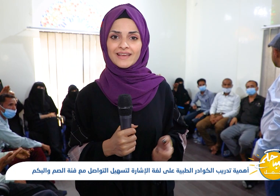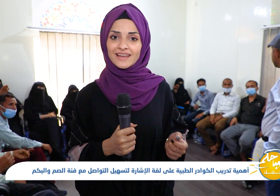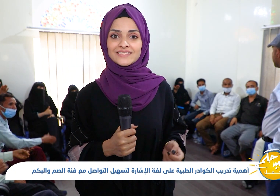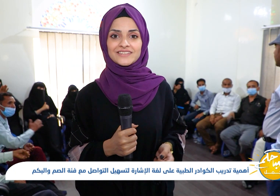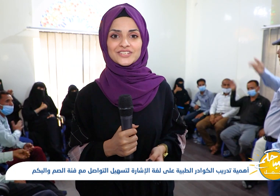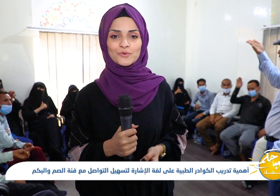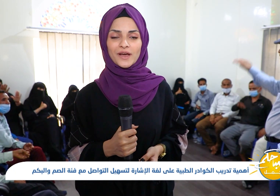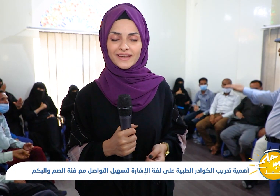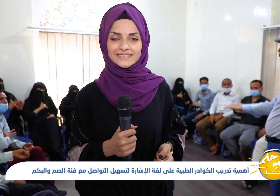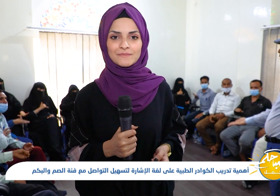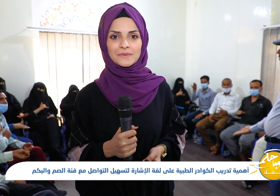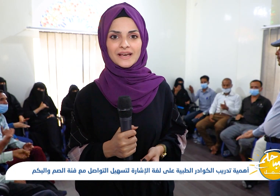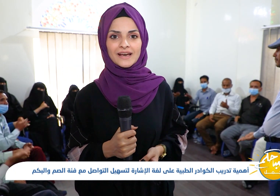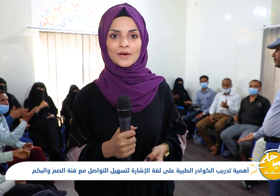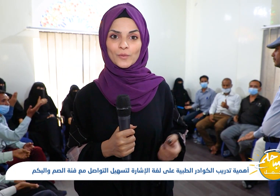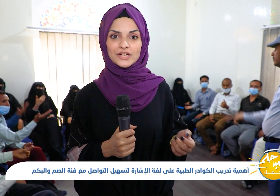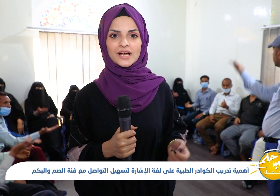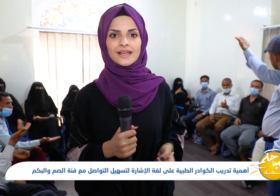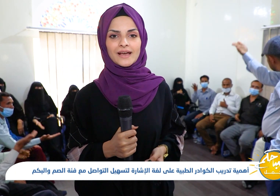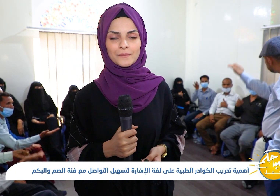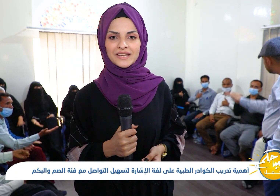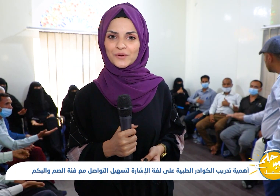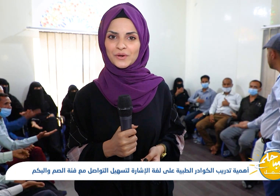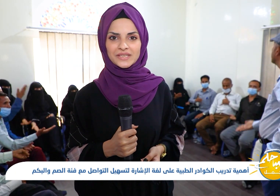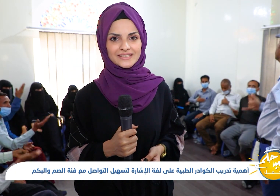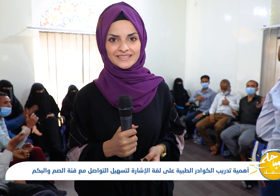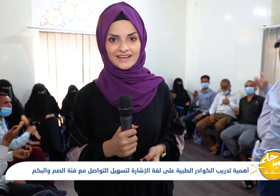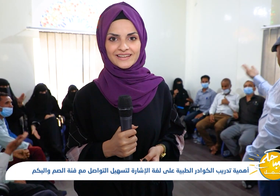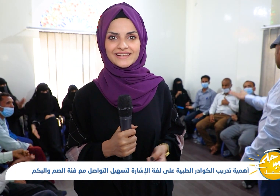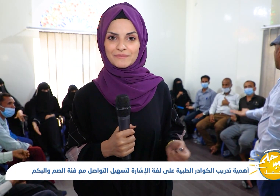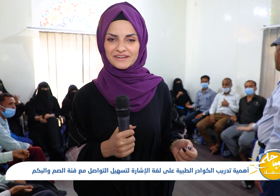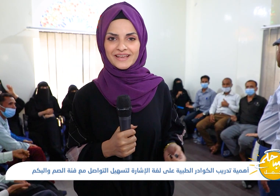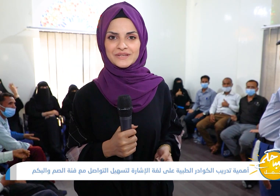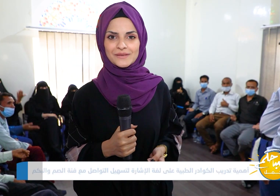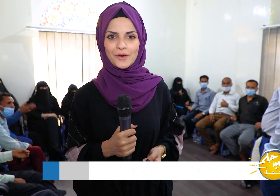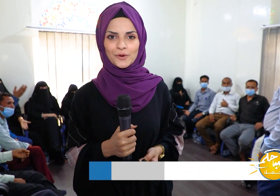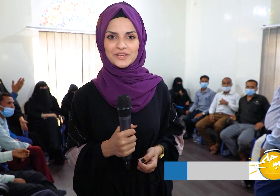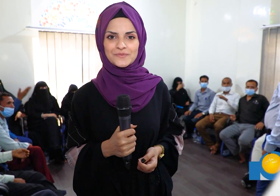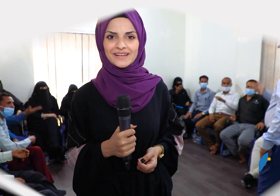الشريحة التي يجب أن نهتم بها ونجعلها من أولوياتنا.